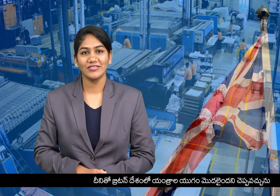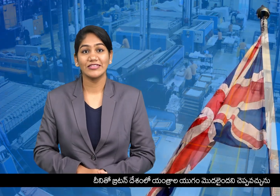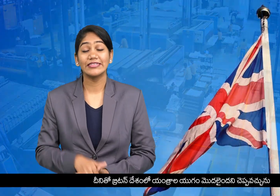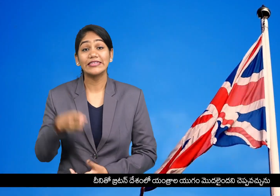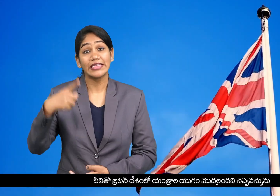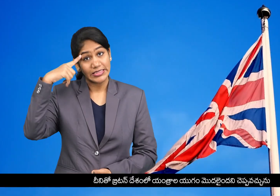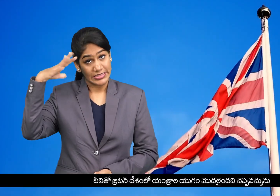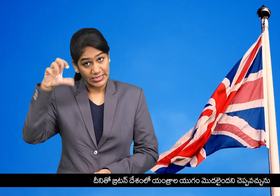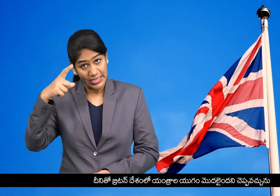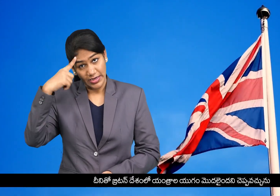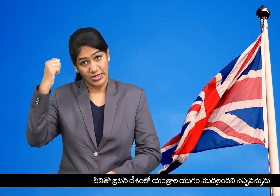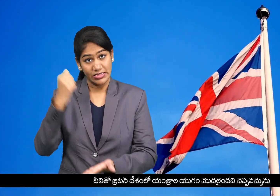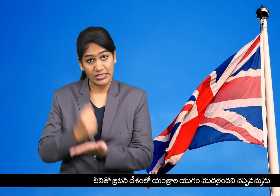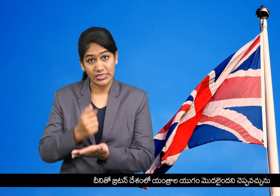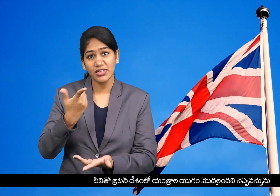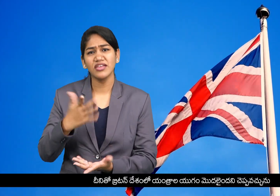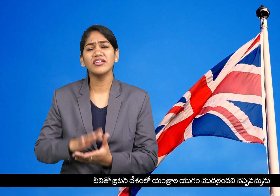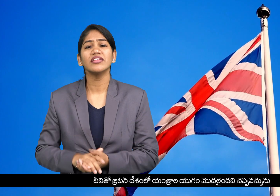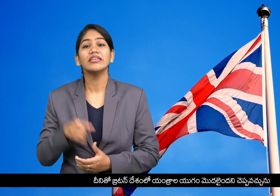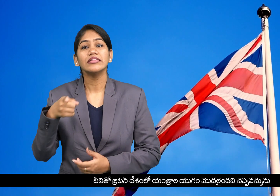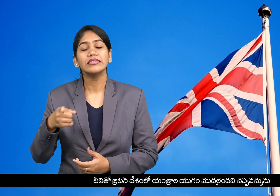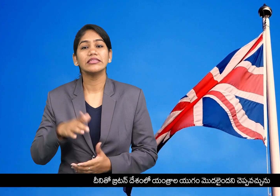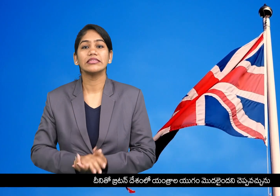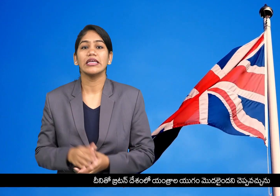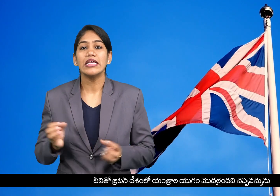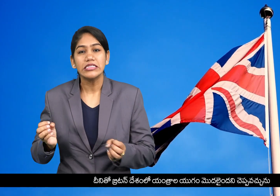దీంతో బ్రిటన్ దేశంలో యంత్రాల యుగం మొదలైందని చెప్పవచ్చును.